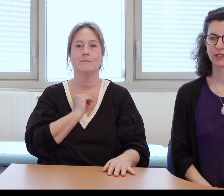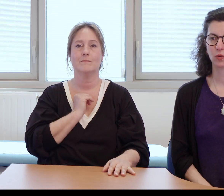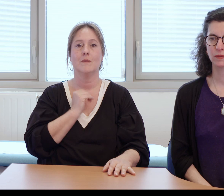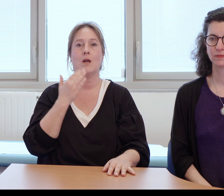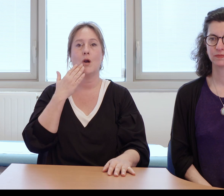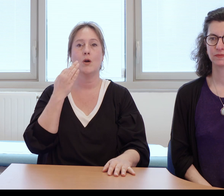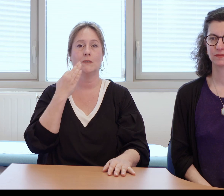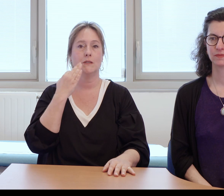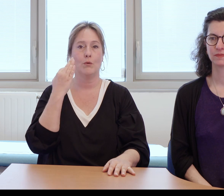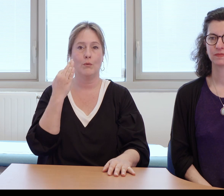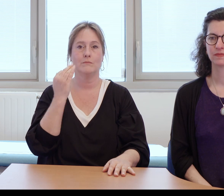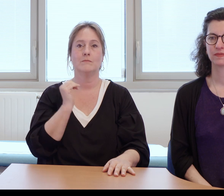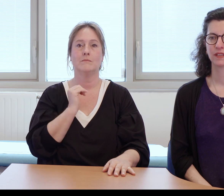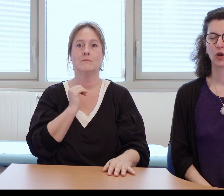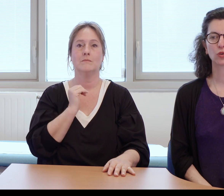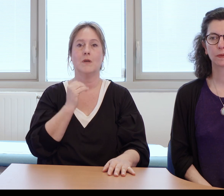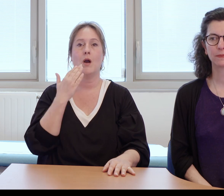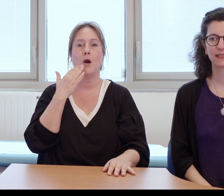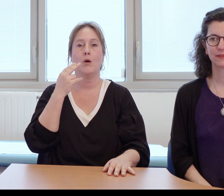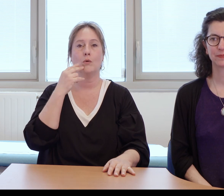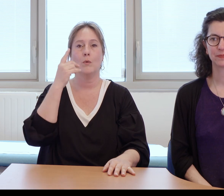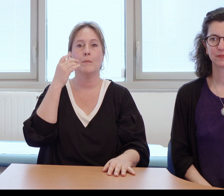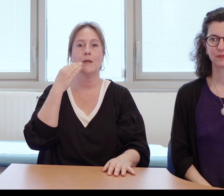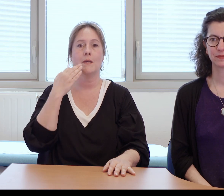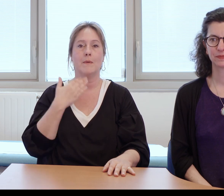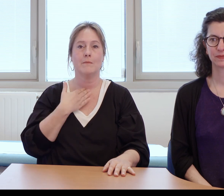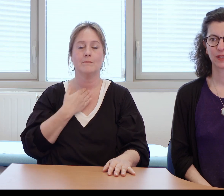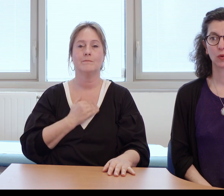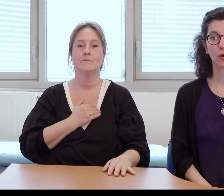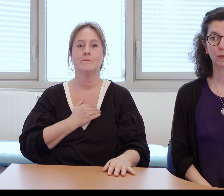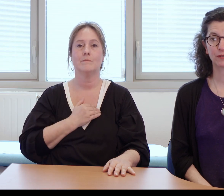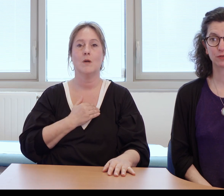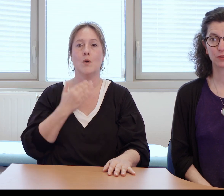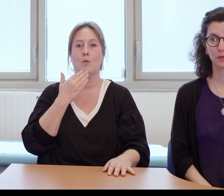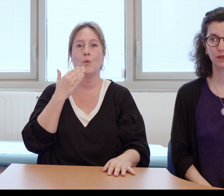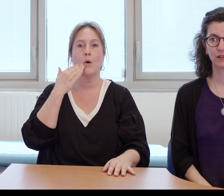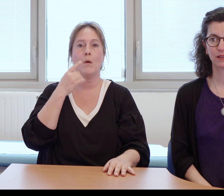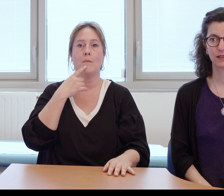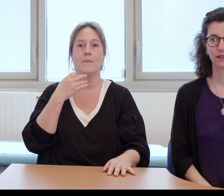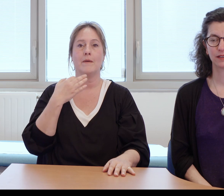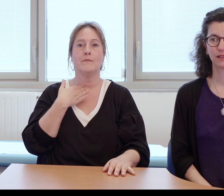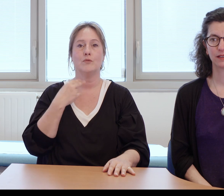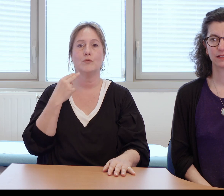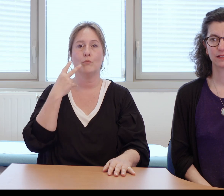En sirop, en comprimé ou en perfusion,